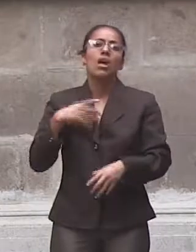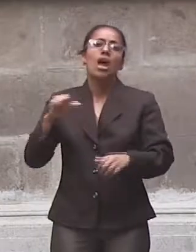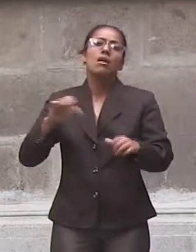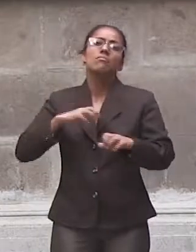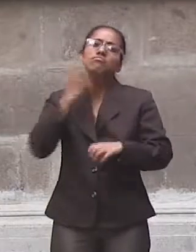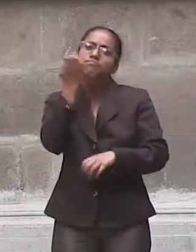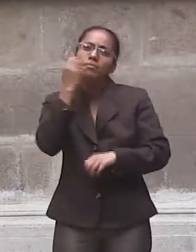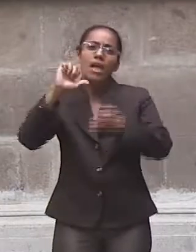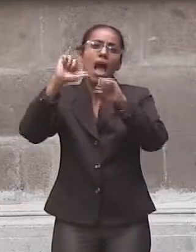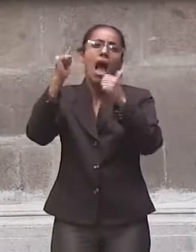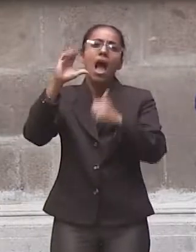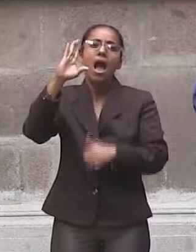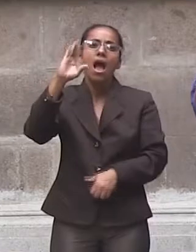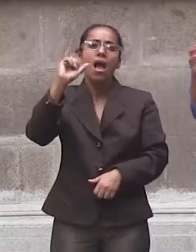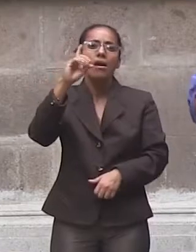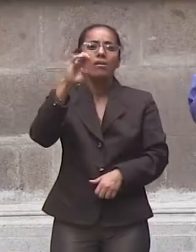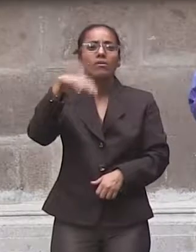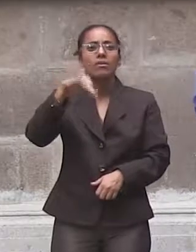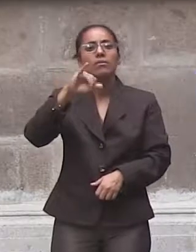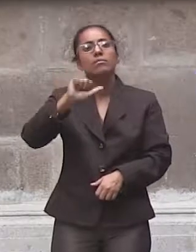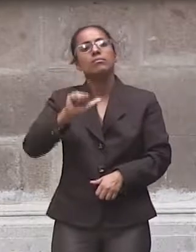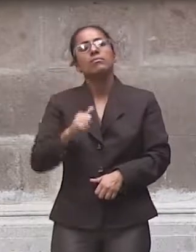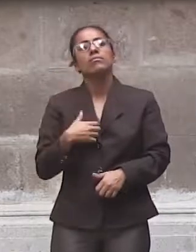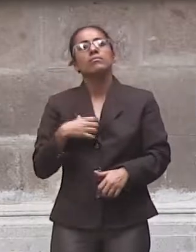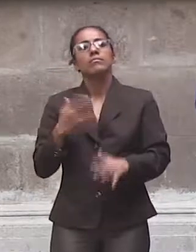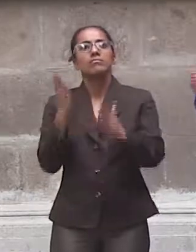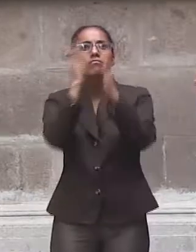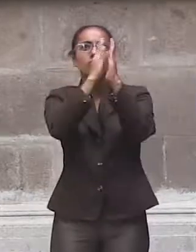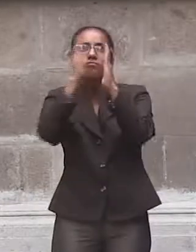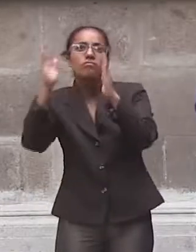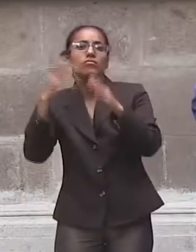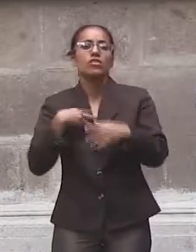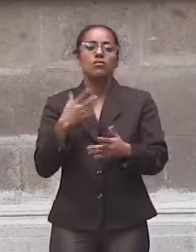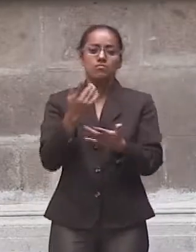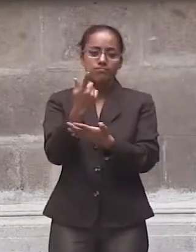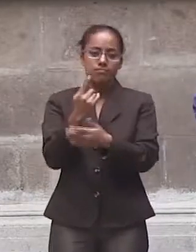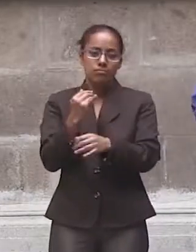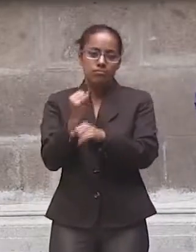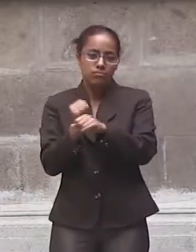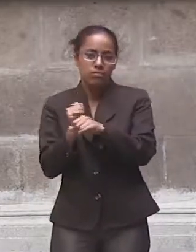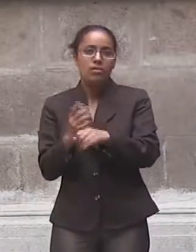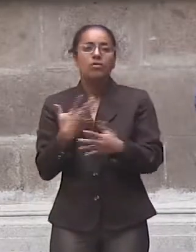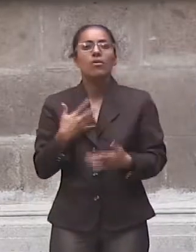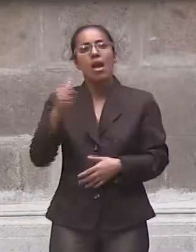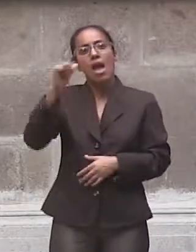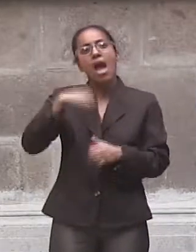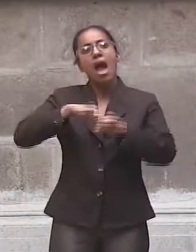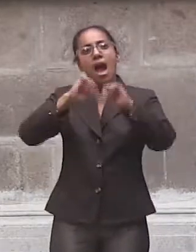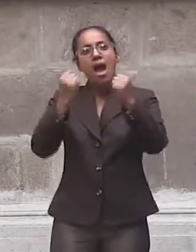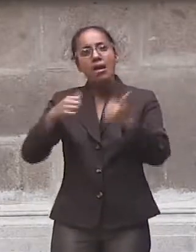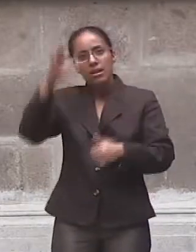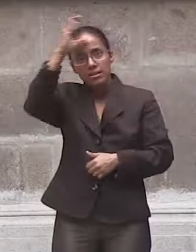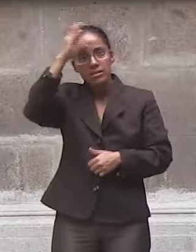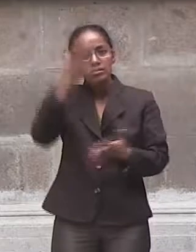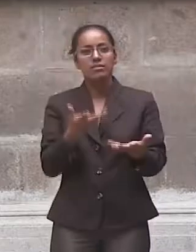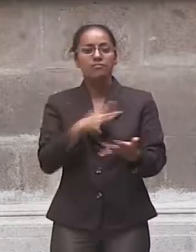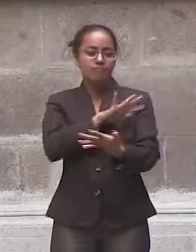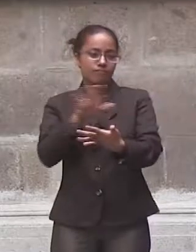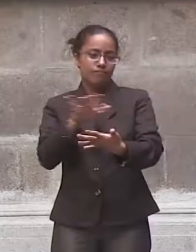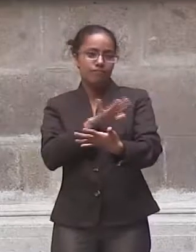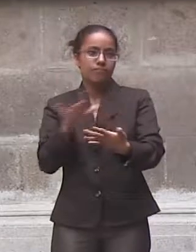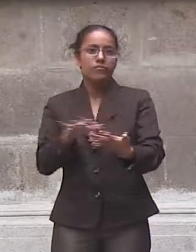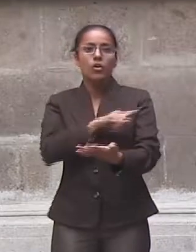academia con los archivos y con toda esta idea de que el arte y la ciencia son leídos por instancias